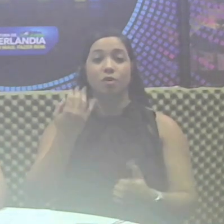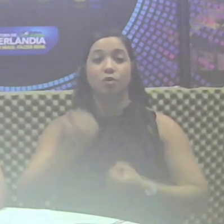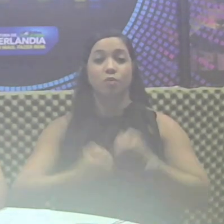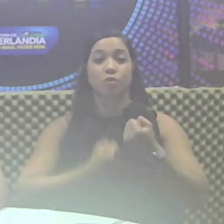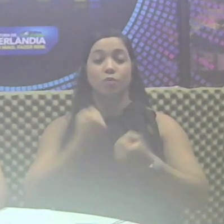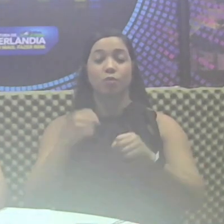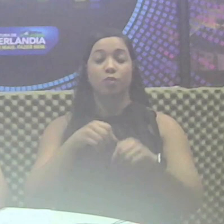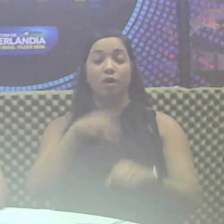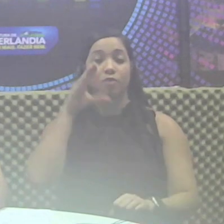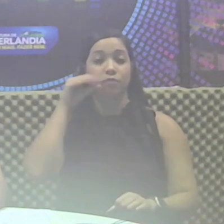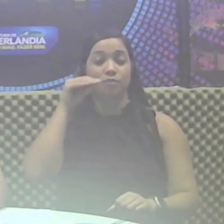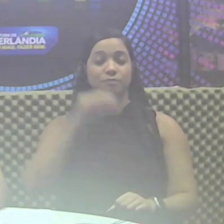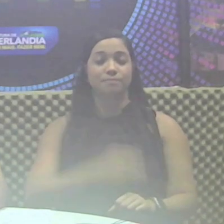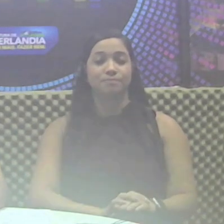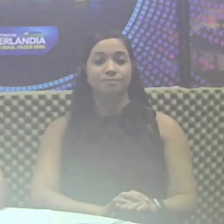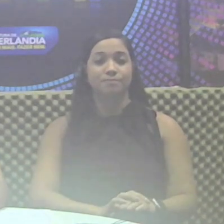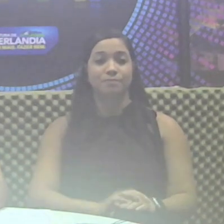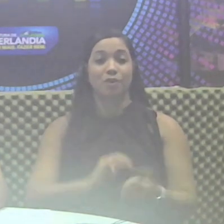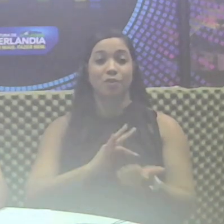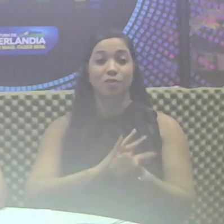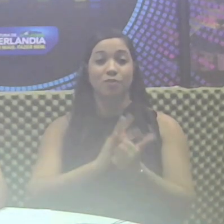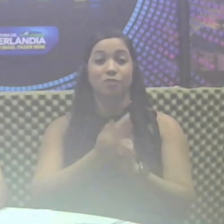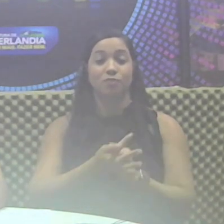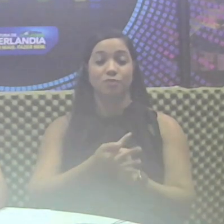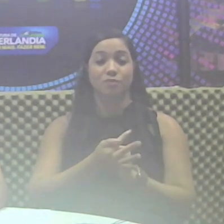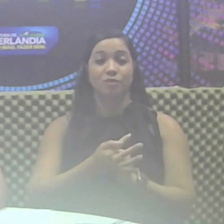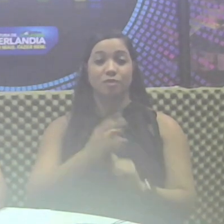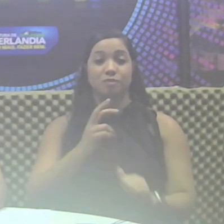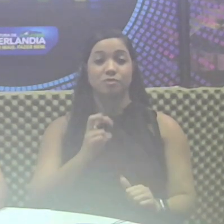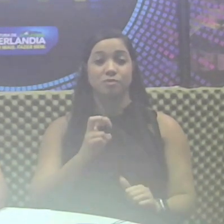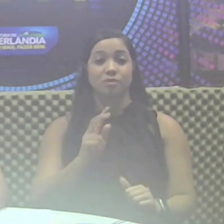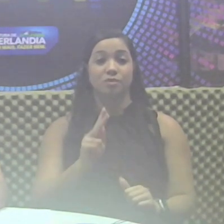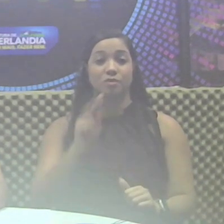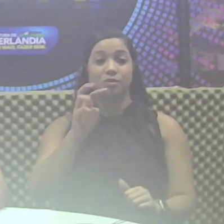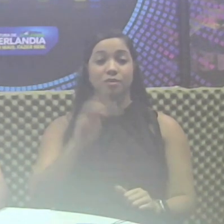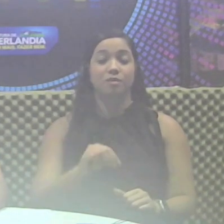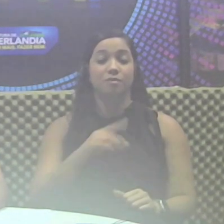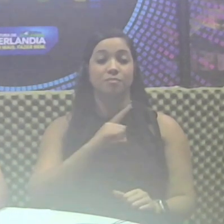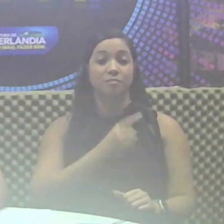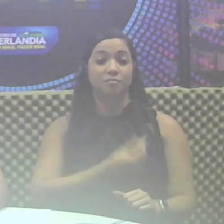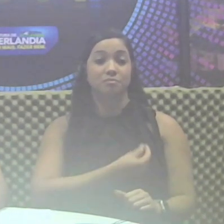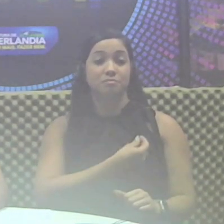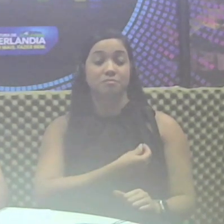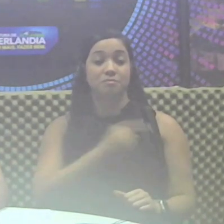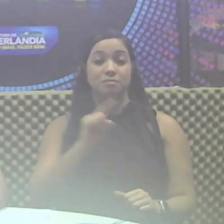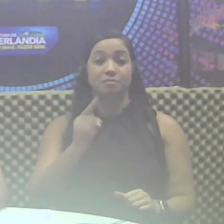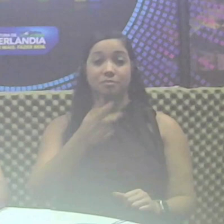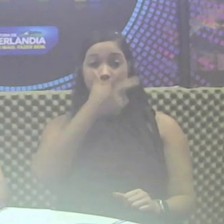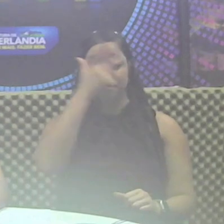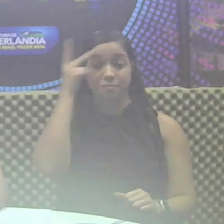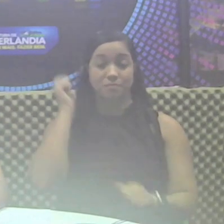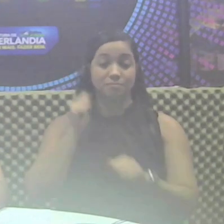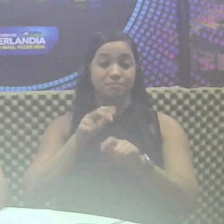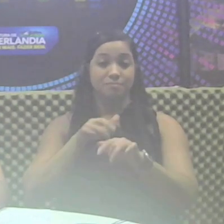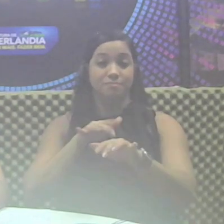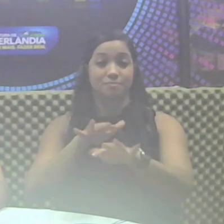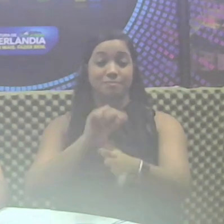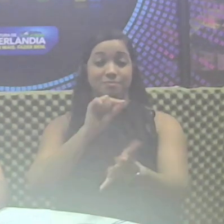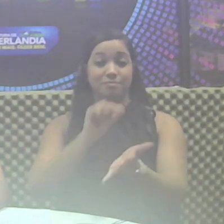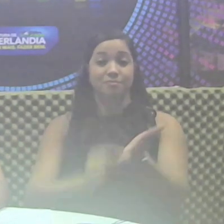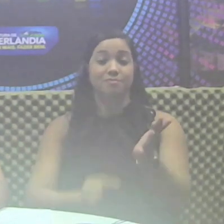Trabalhador. Realizada por meio da Futel, a corrida de 5 quilômetros contou com a participação de 1.000 pessoas, que se